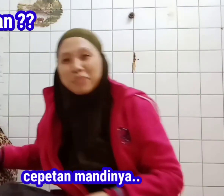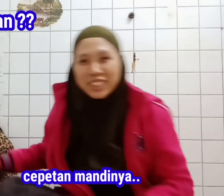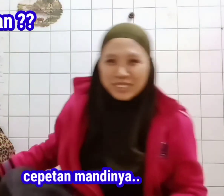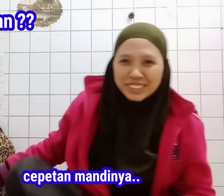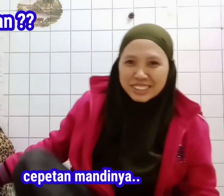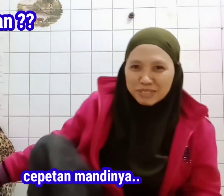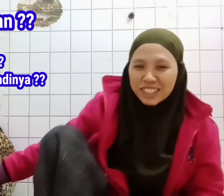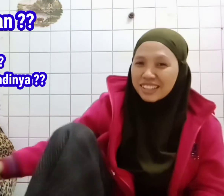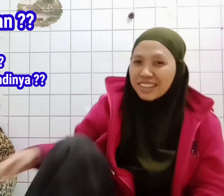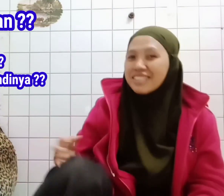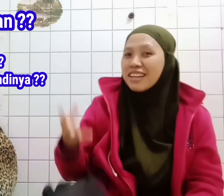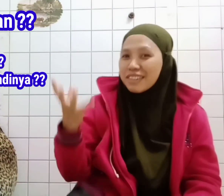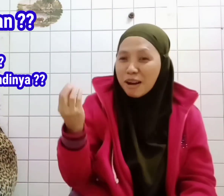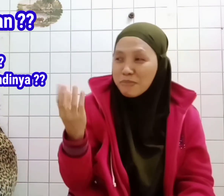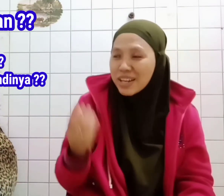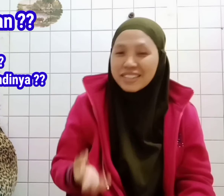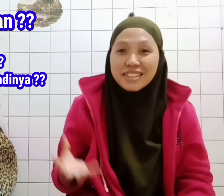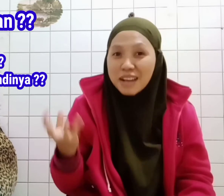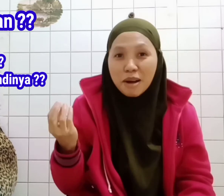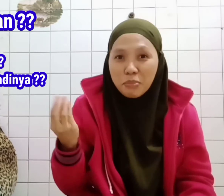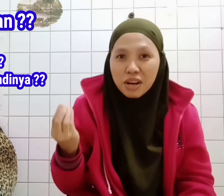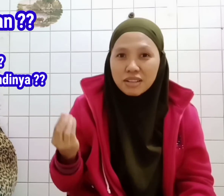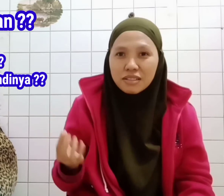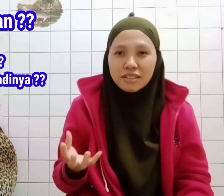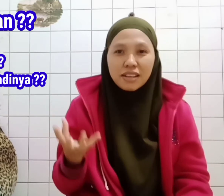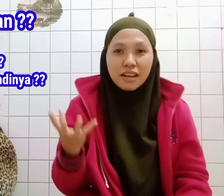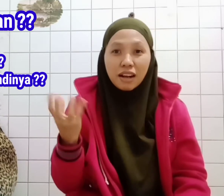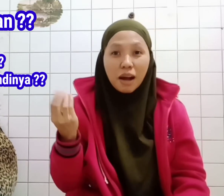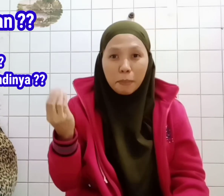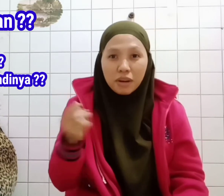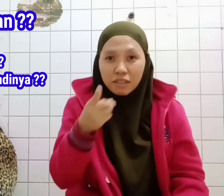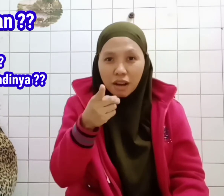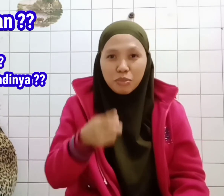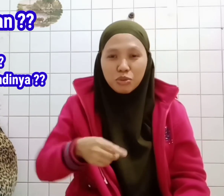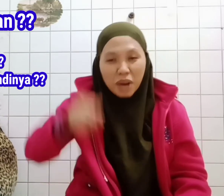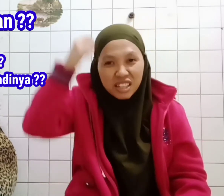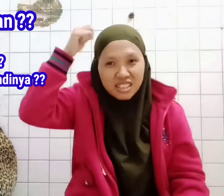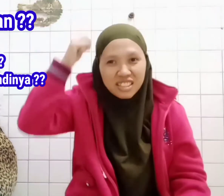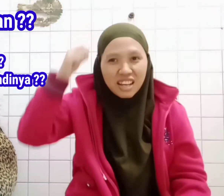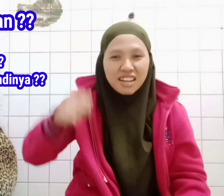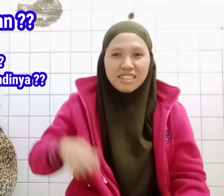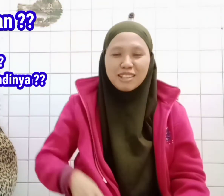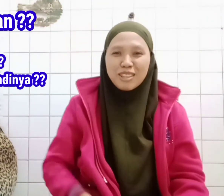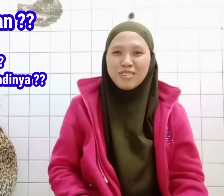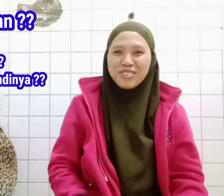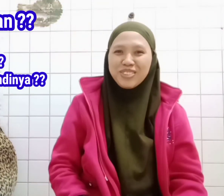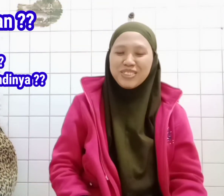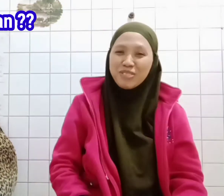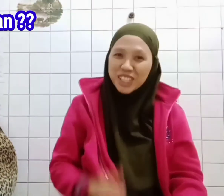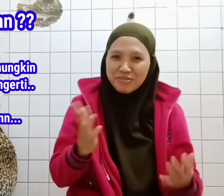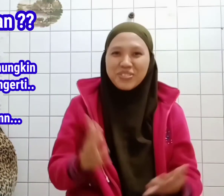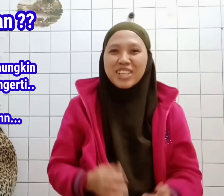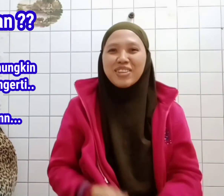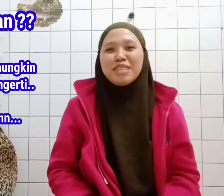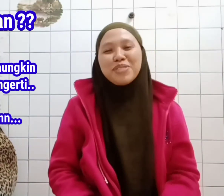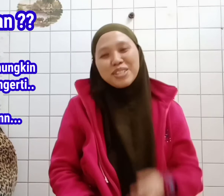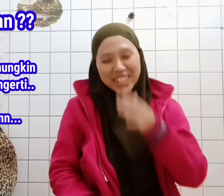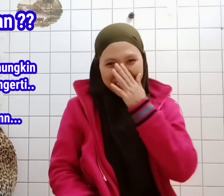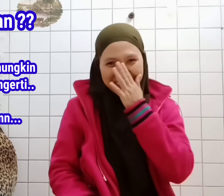Cepet banget. Kegian kapan? Kapan kamu mandinya? Gitu. Mungkin begitu aja mungkin mereka